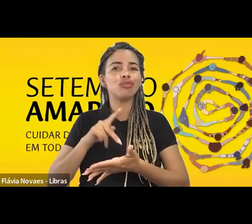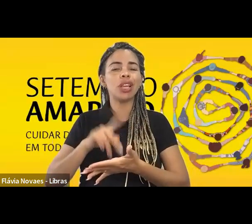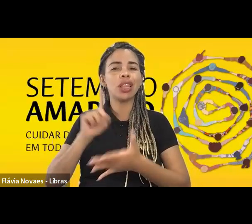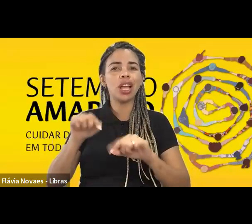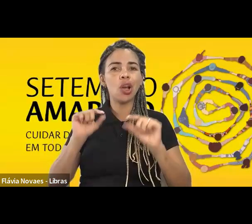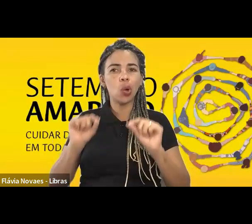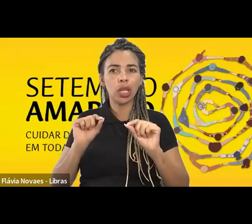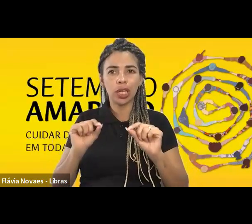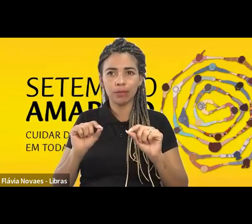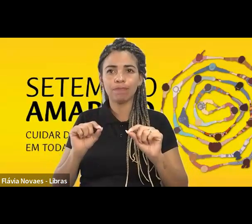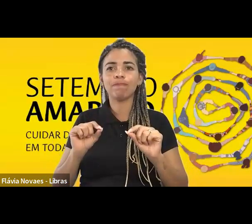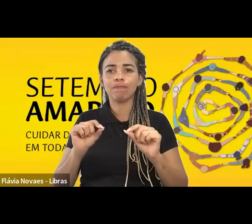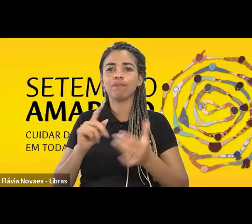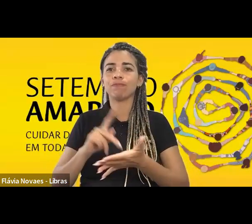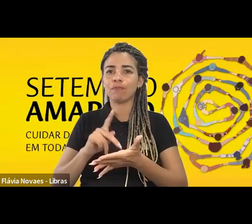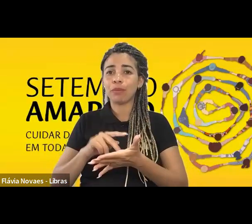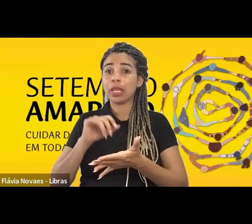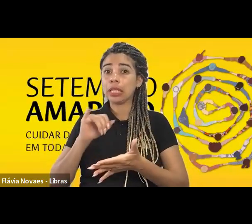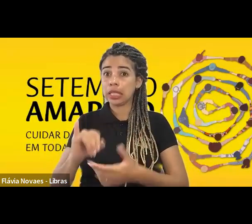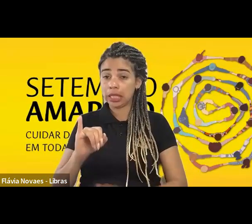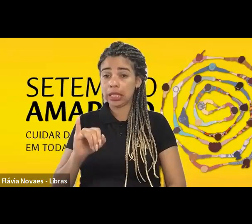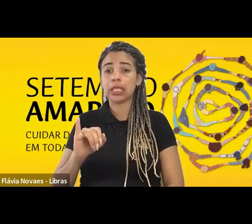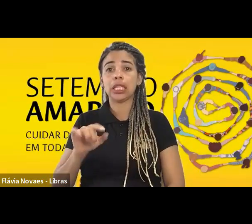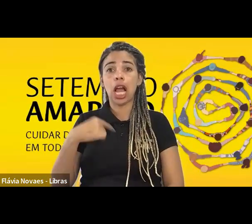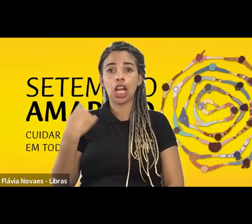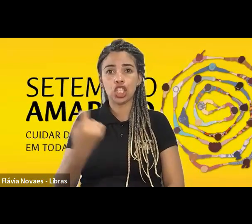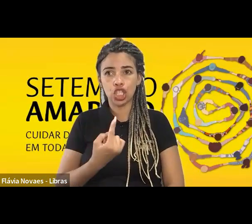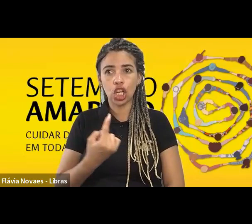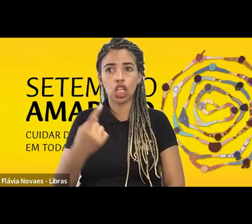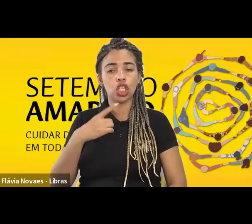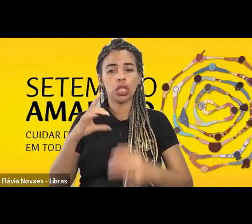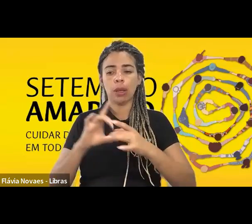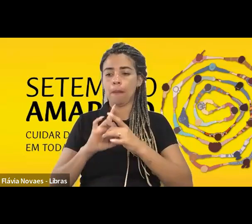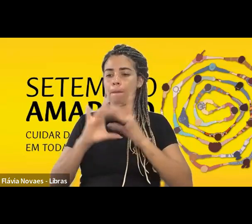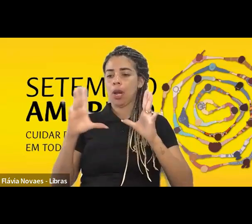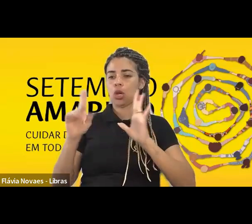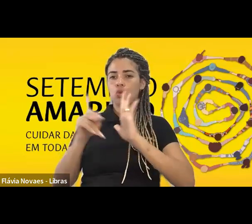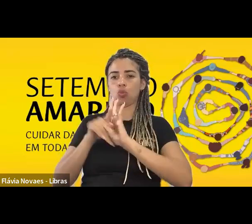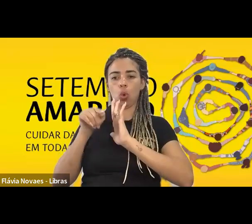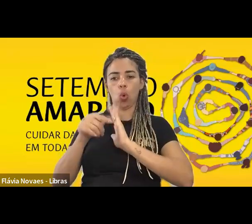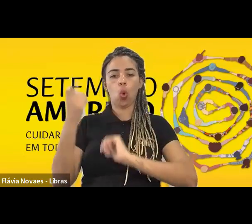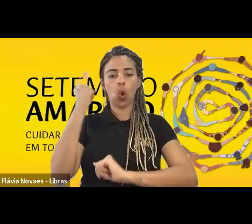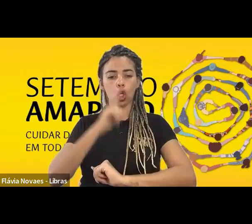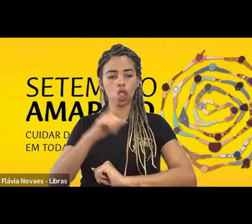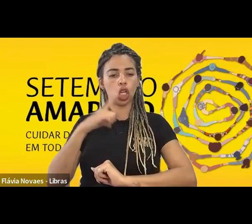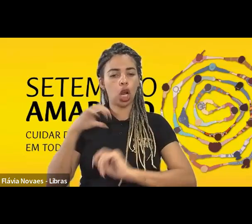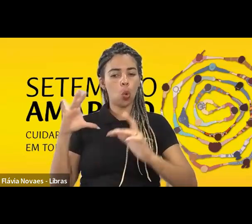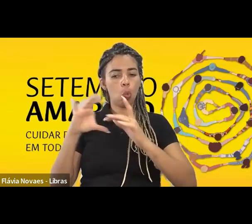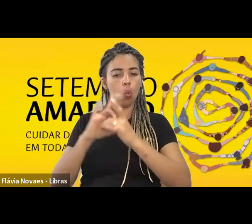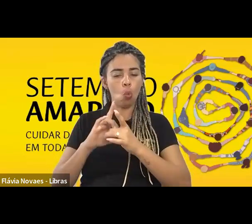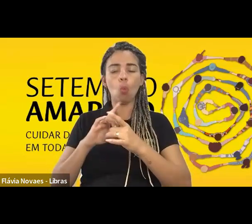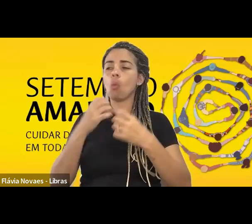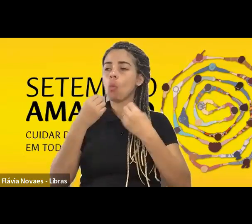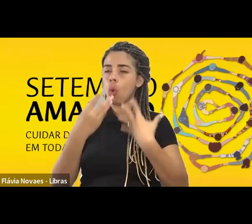muito honesto com vocês, se nós de fato estivermos abertos a isso, é possível que nós possamos consumir esses